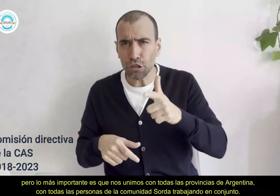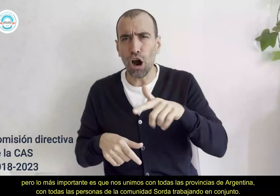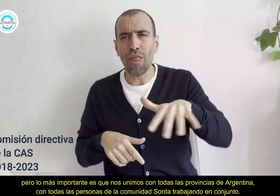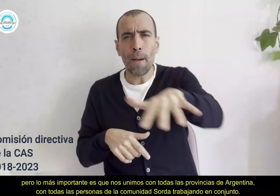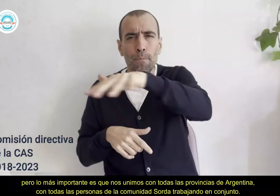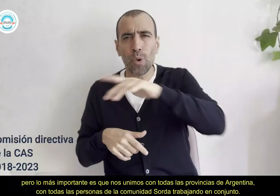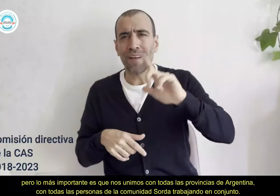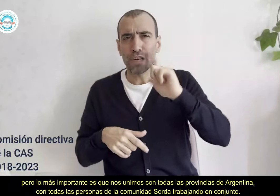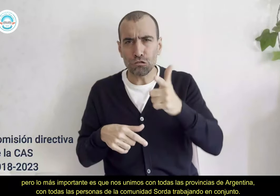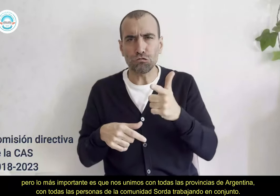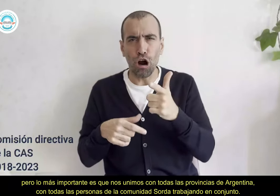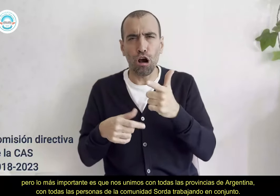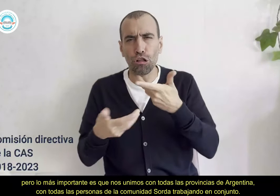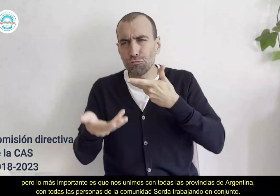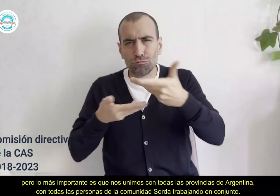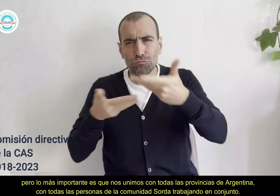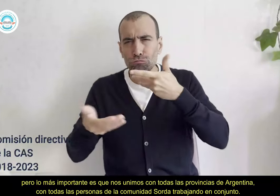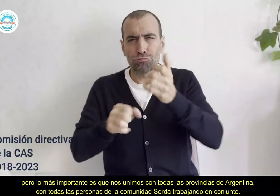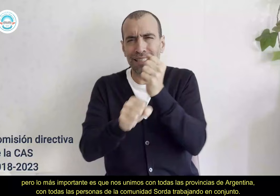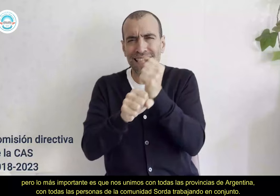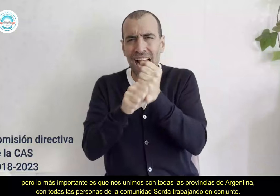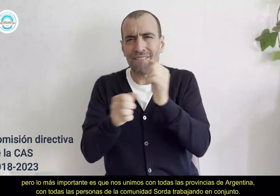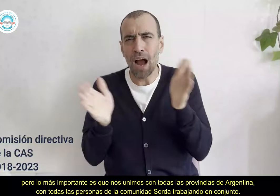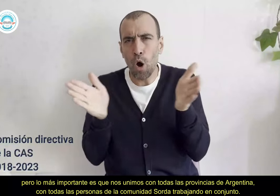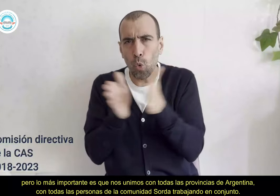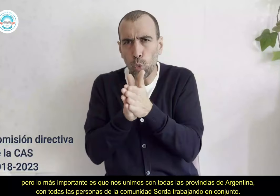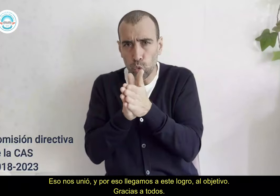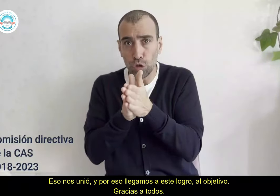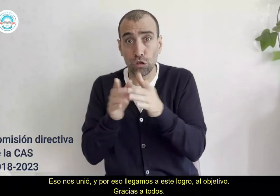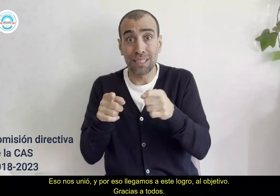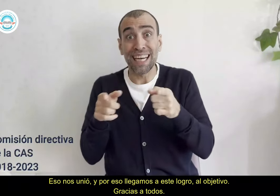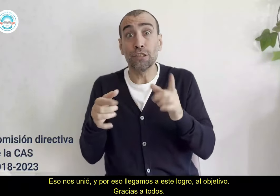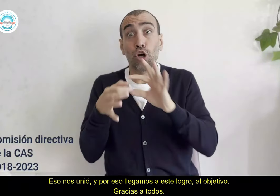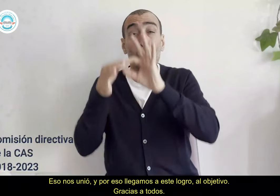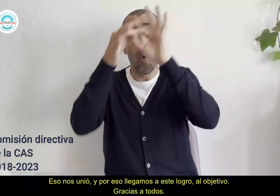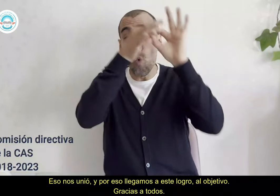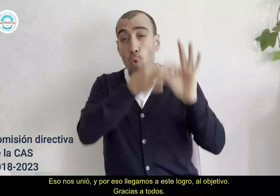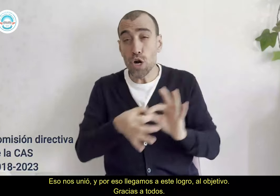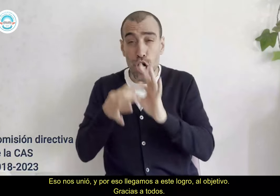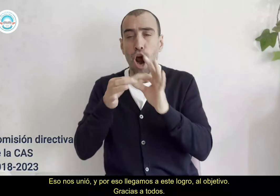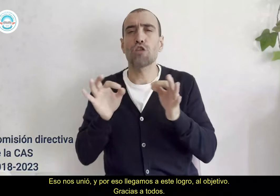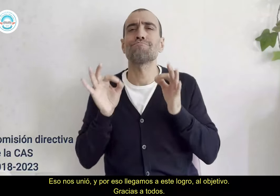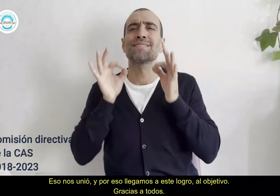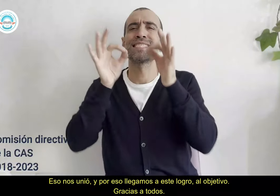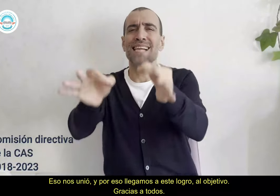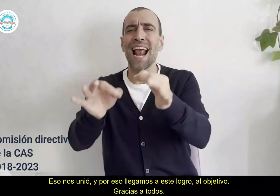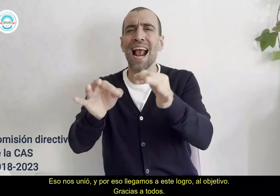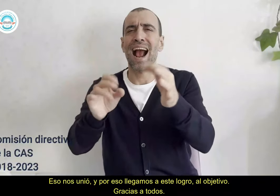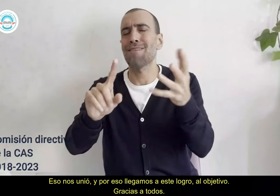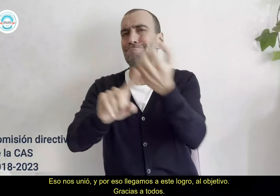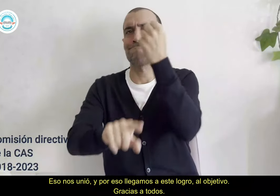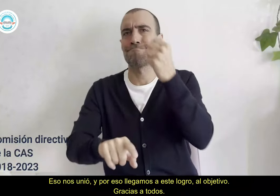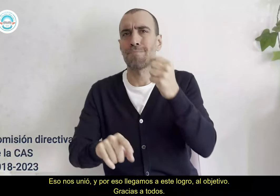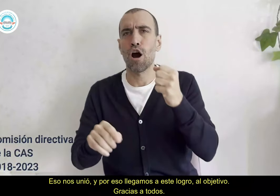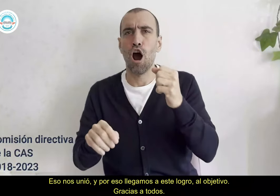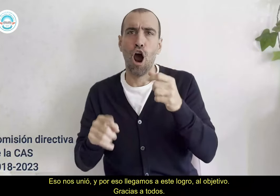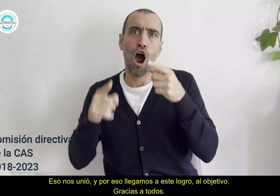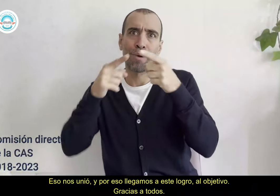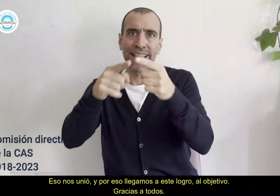Argentina, con todas las personas de la comunidad sorda, trabajamos en conjunto. Eso nos unió y por eso llegamos a